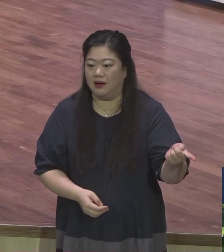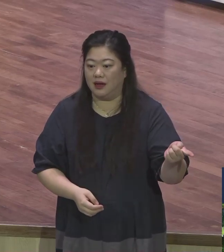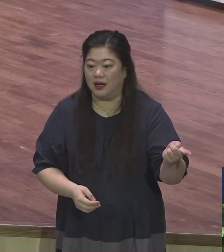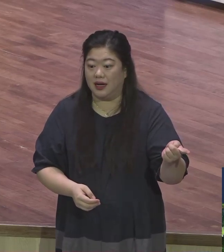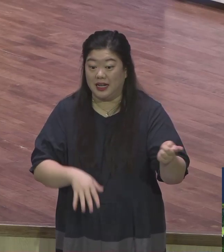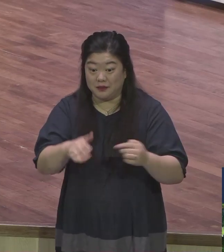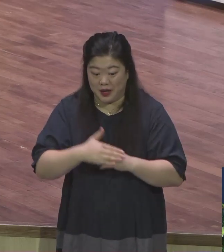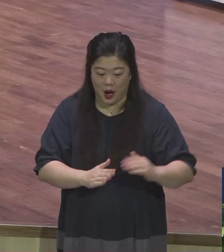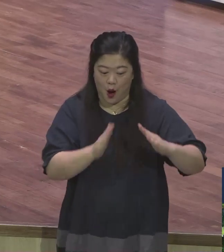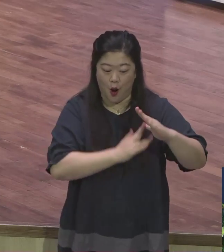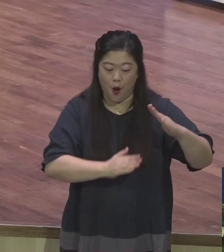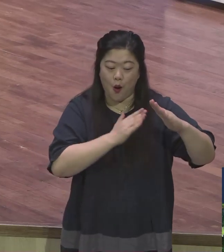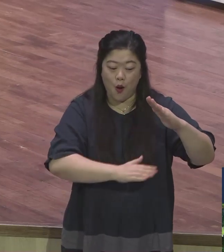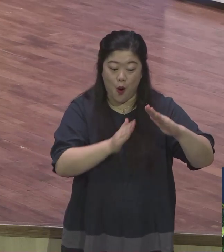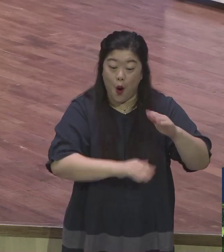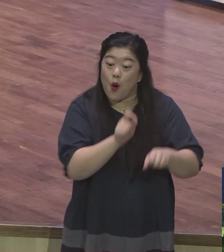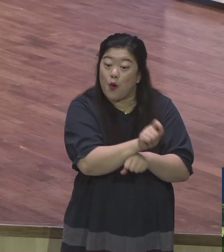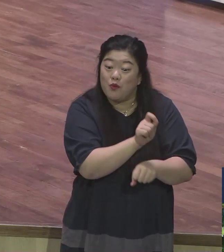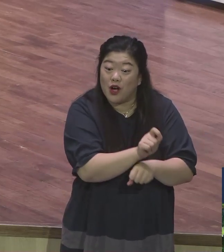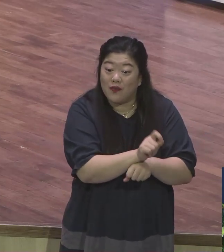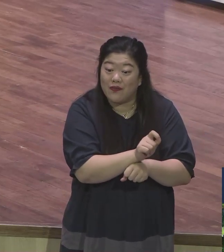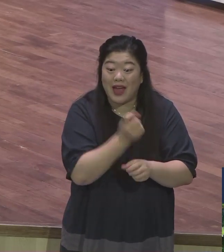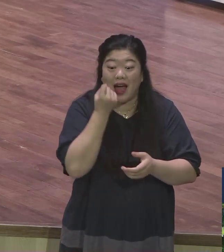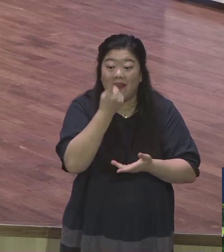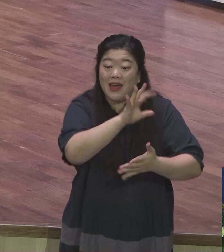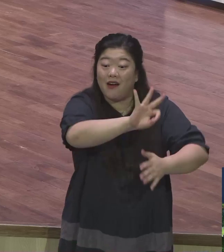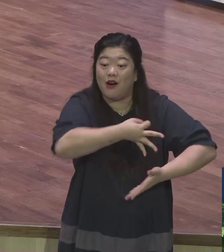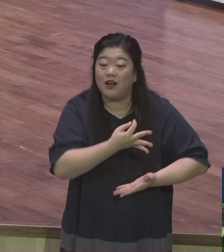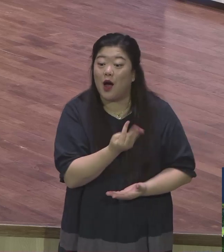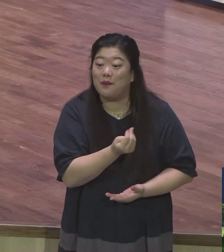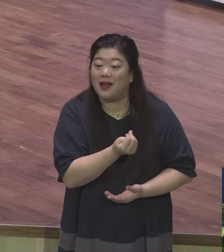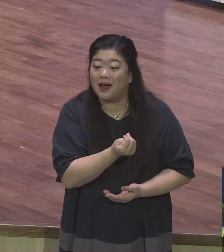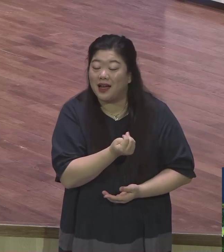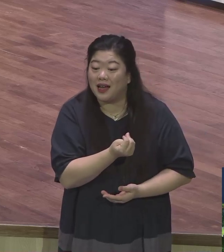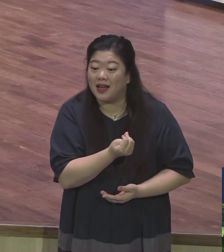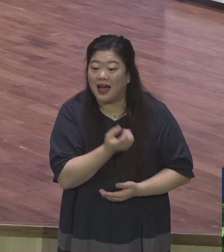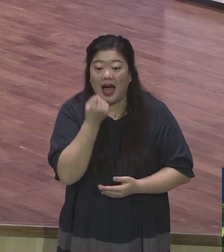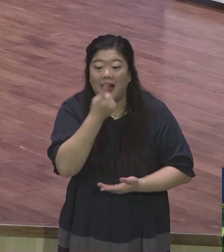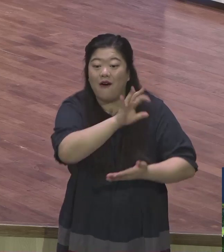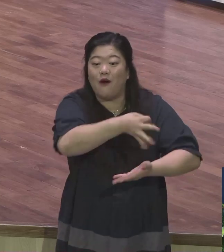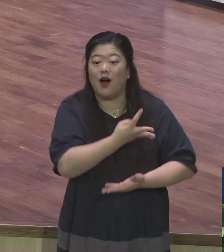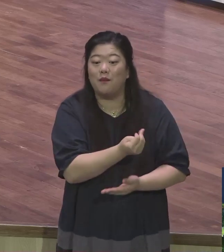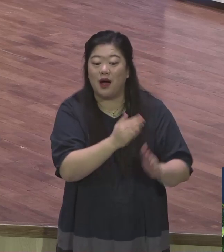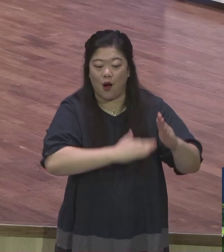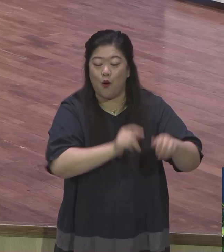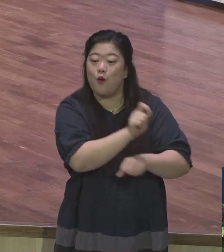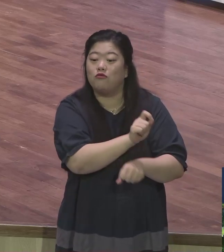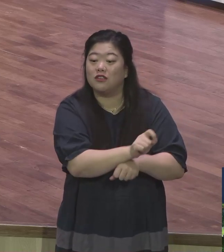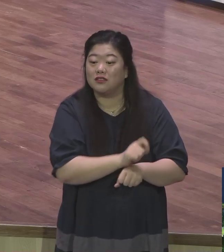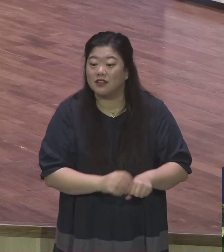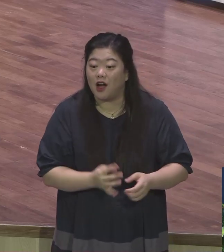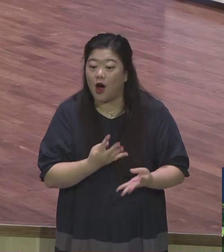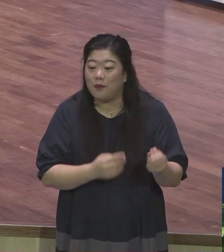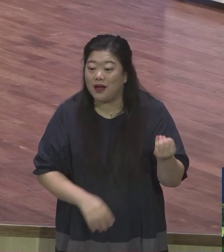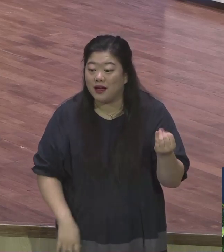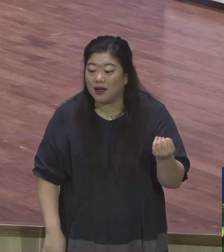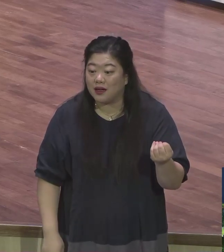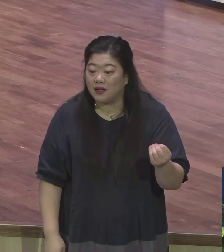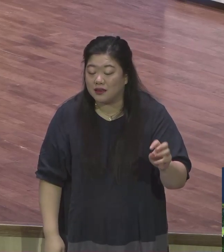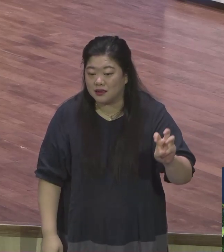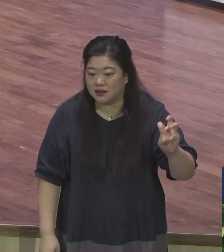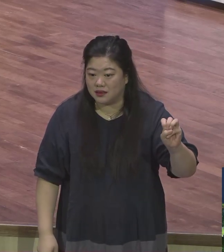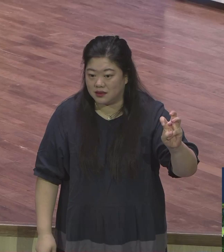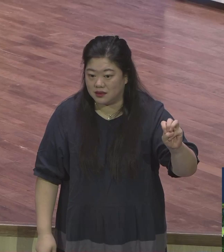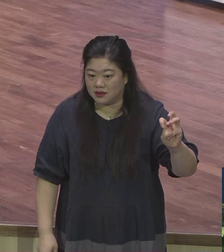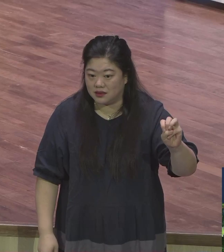일반적으로 받는 월급이 30만 원이에요. 우리나라 돈으로. 30만 원이면 300불 정도밖에 안 돼요. 그러면 그거